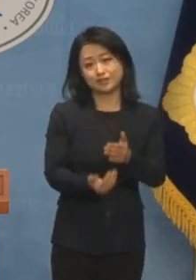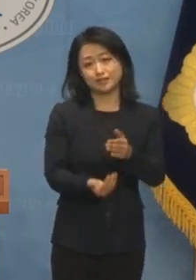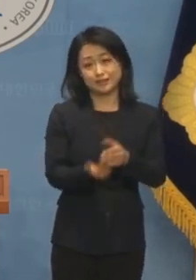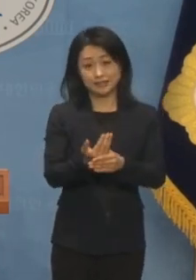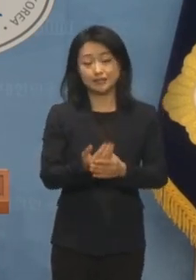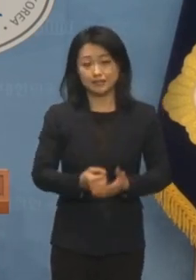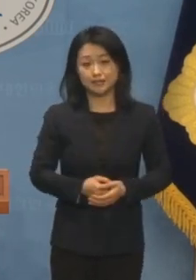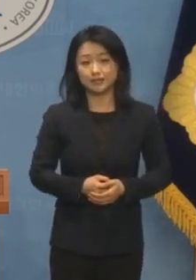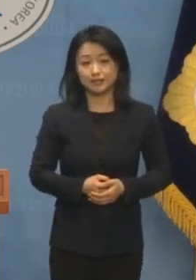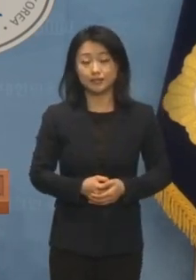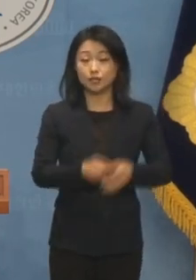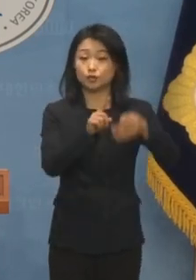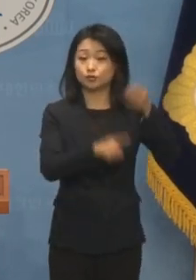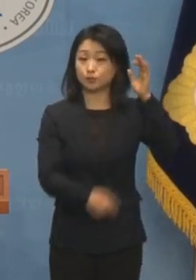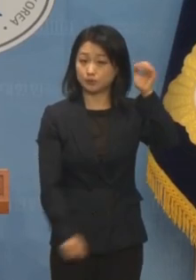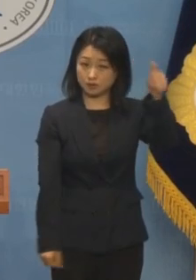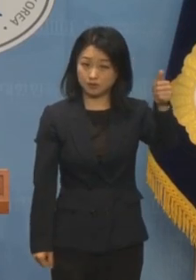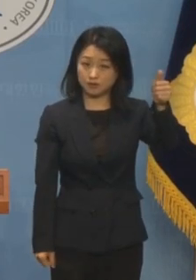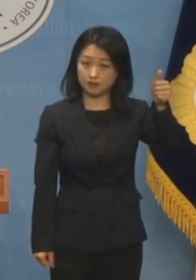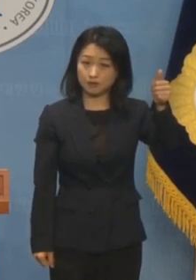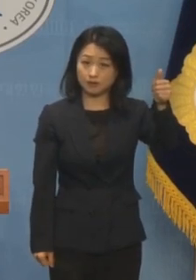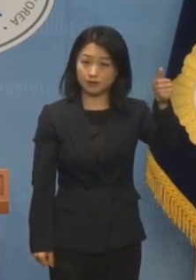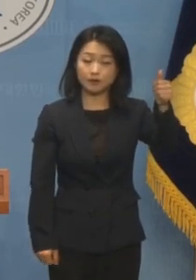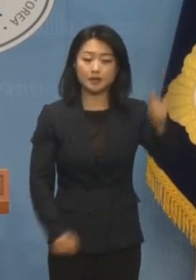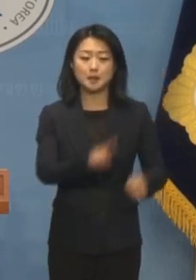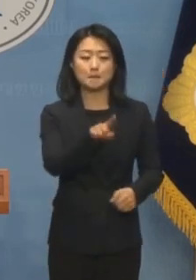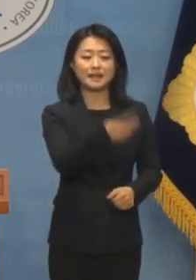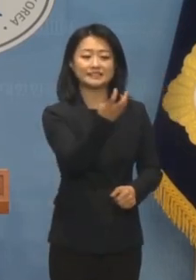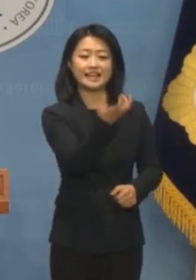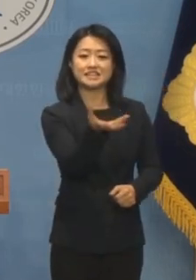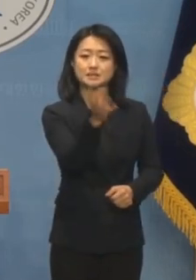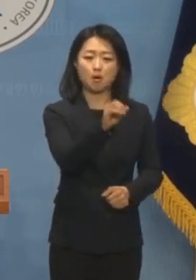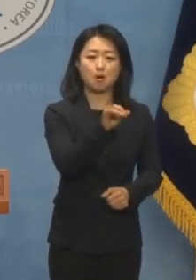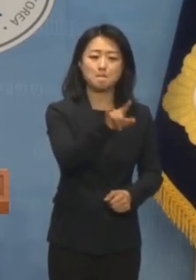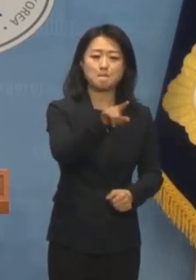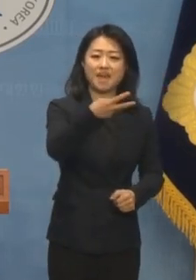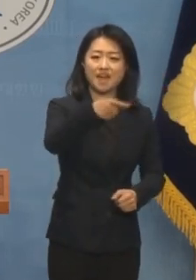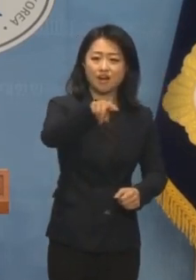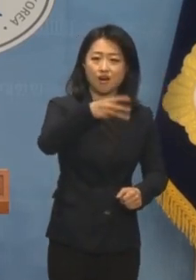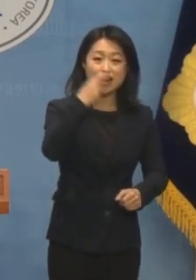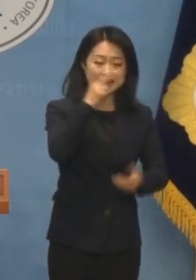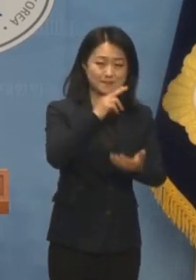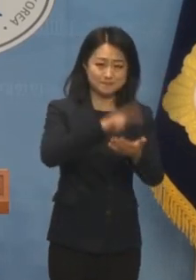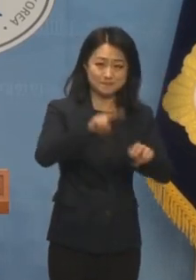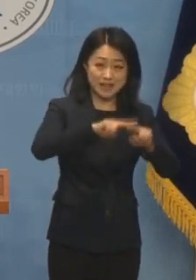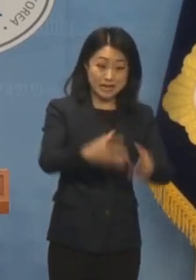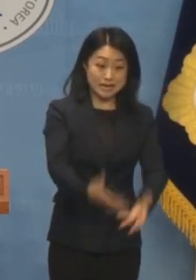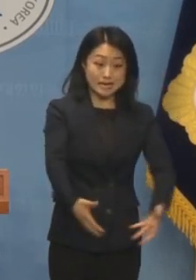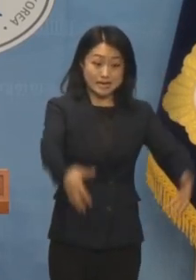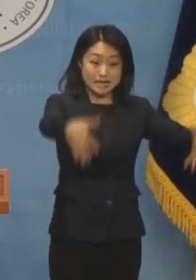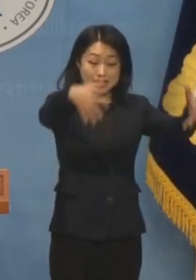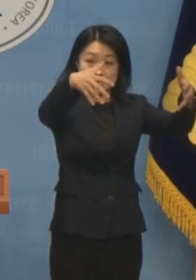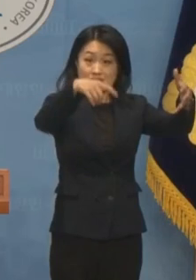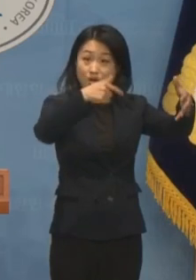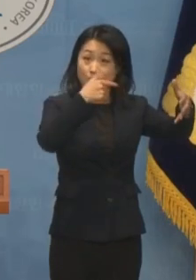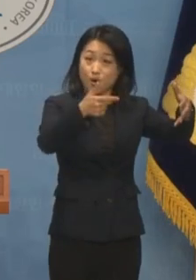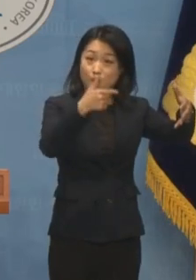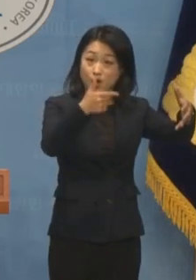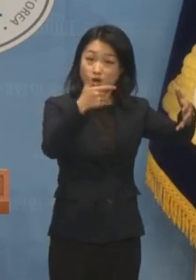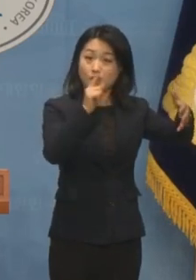가깝습니다 윤성열 대통령은 140억 배럴 정도의 막대한 양이 매장돼 있을 가능성이 매우